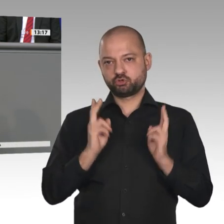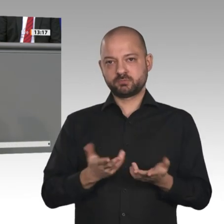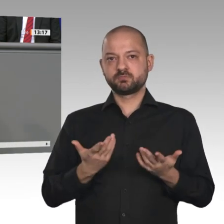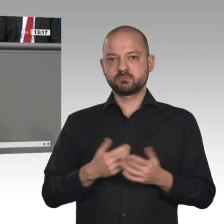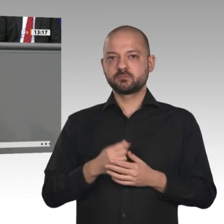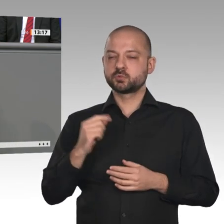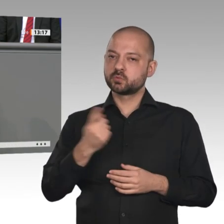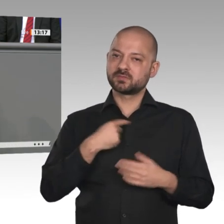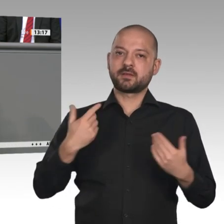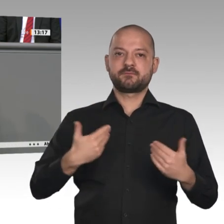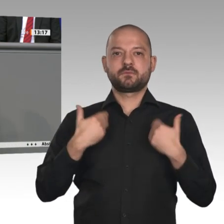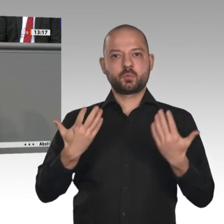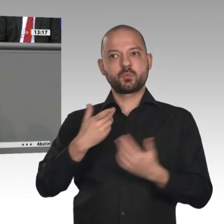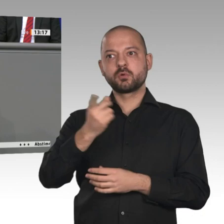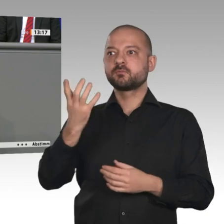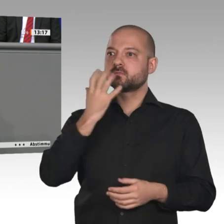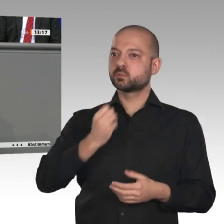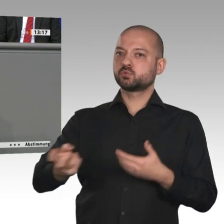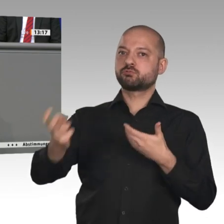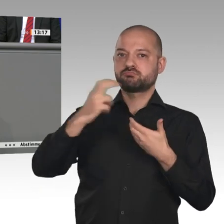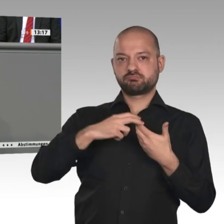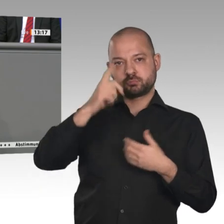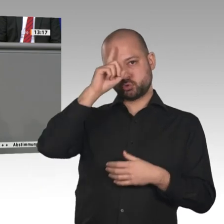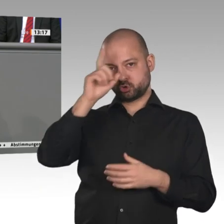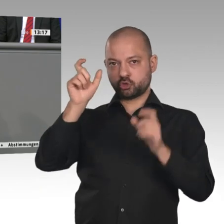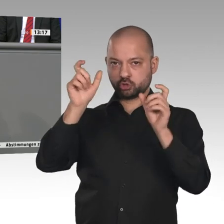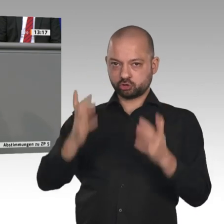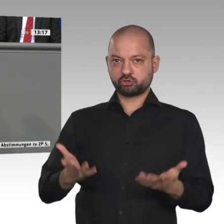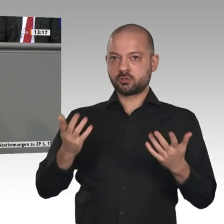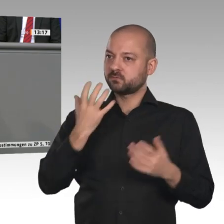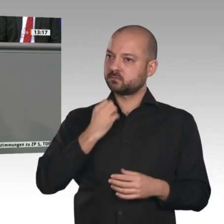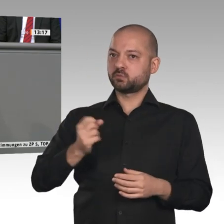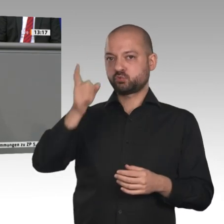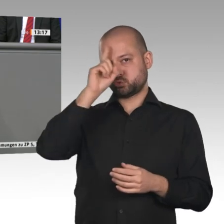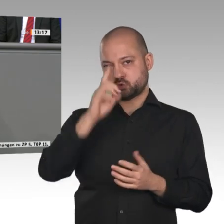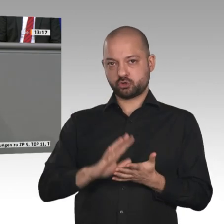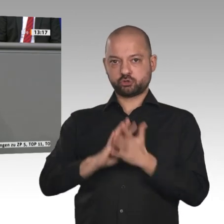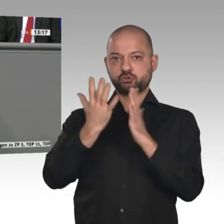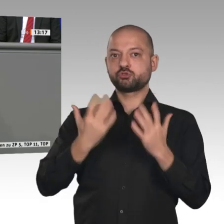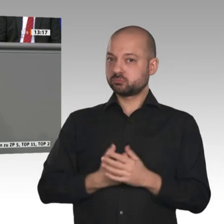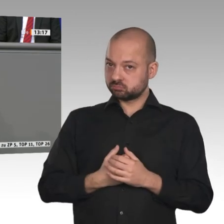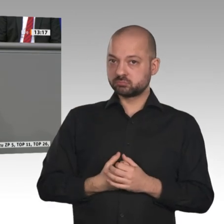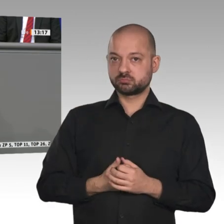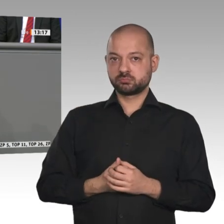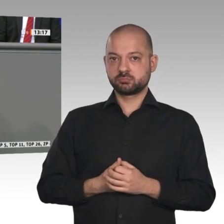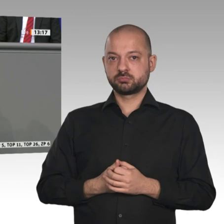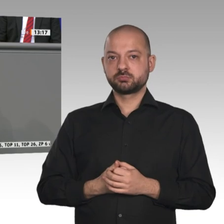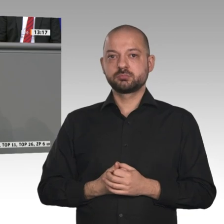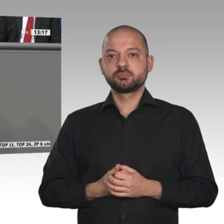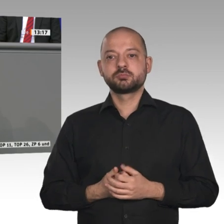diese Freude nicht so gleich verteilt in diesem Haus, sonst könnte es doch nicht so schwierig sein, ein paar Veränderungen noch an